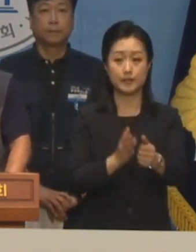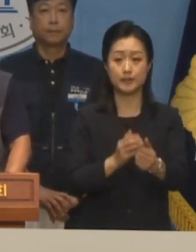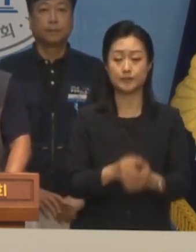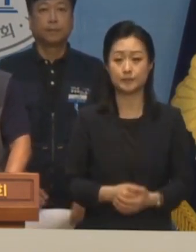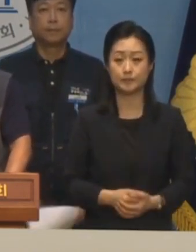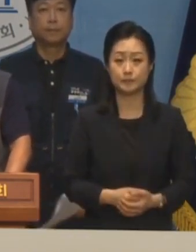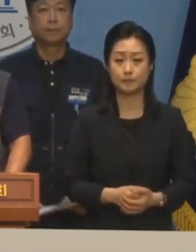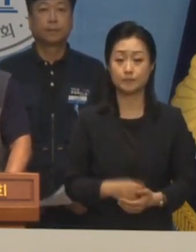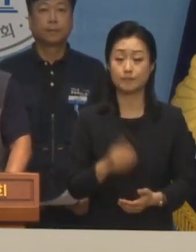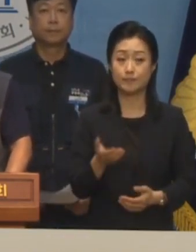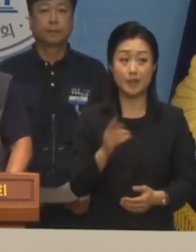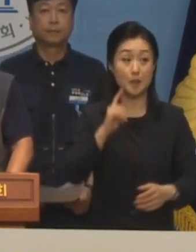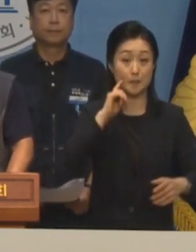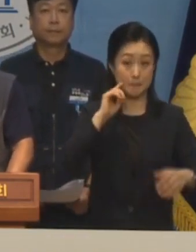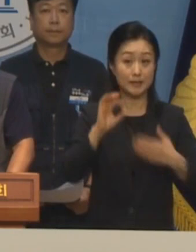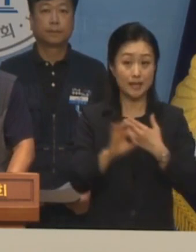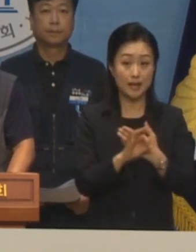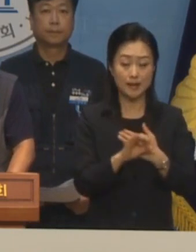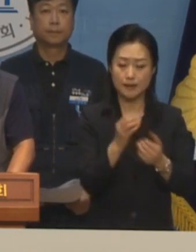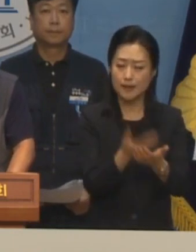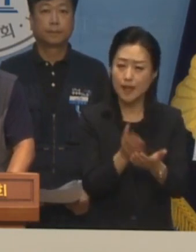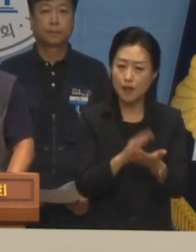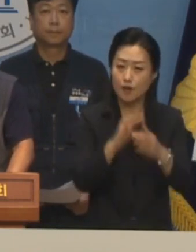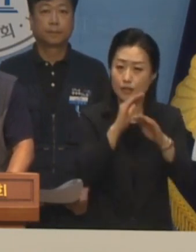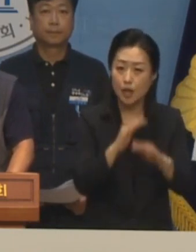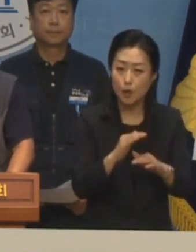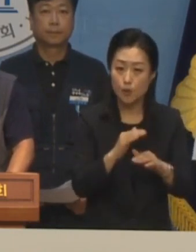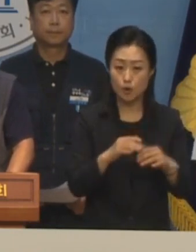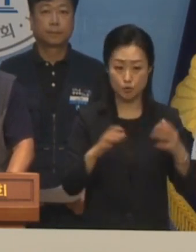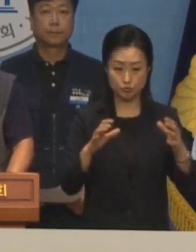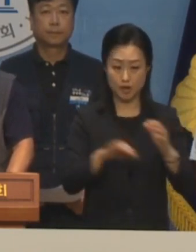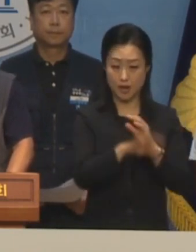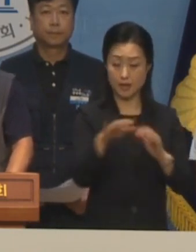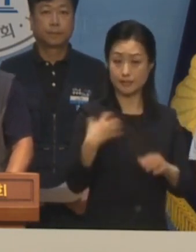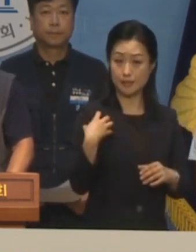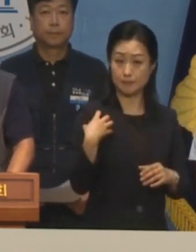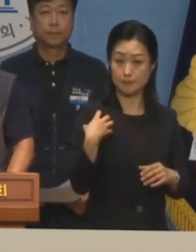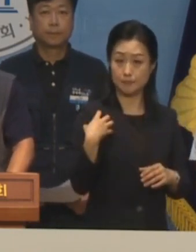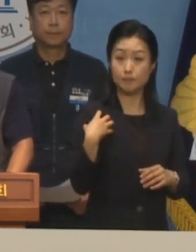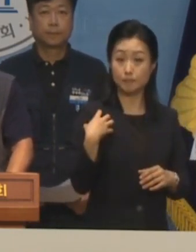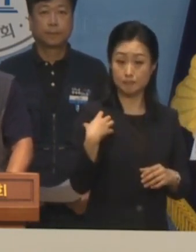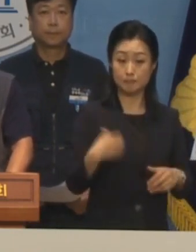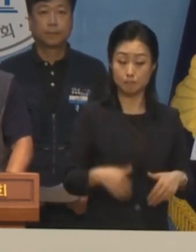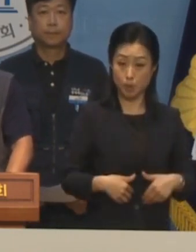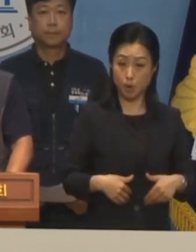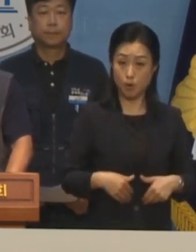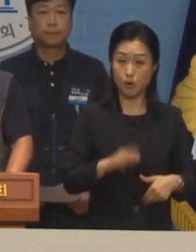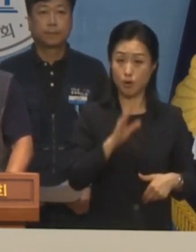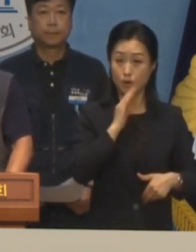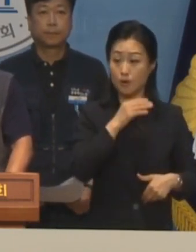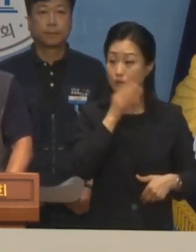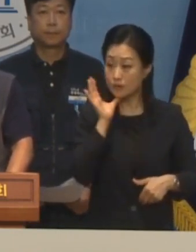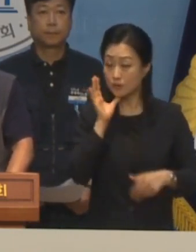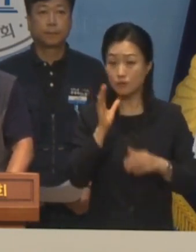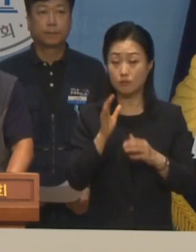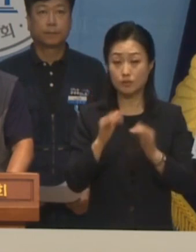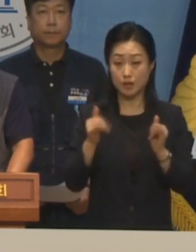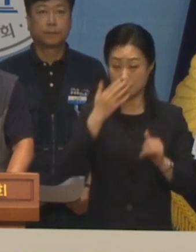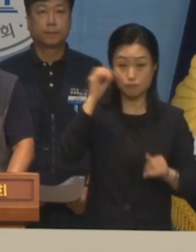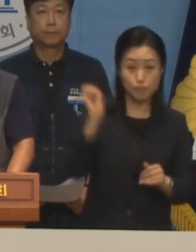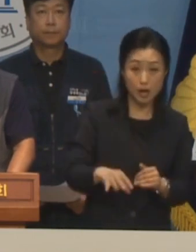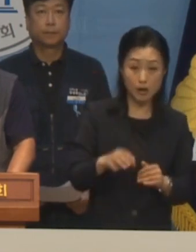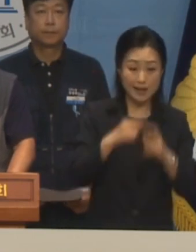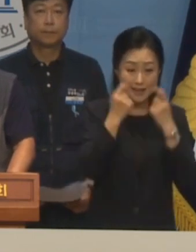바랍니다. 그러나 만약 그 개혁안이 국가가 마땅히 책임져야 할 국민의 노후를 저버리고